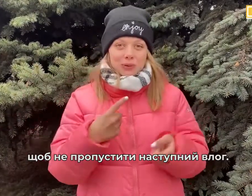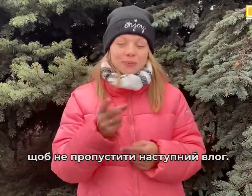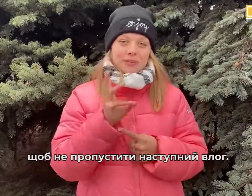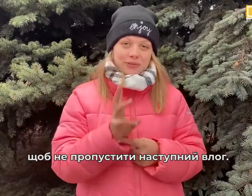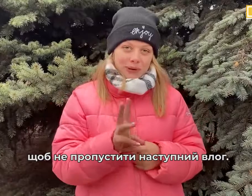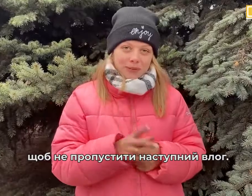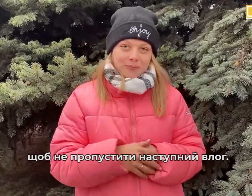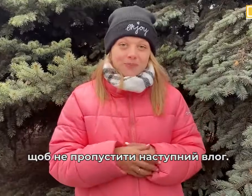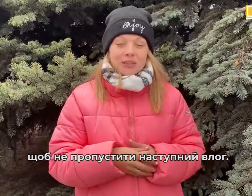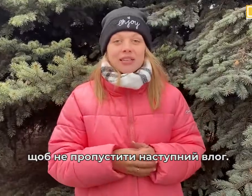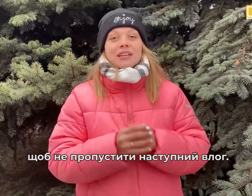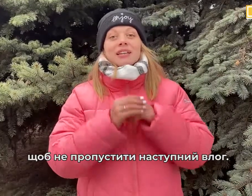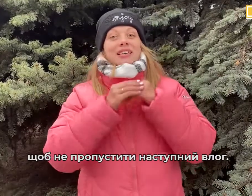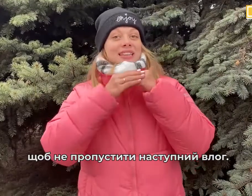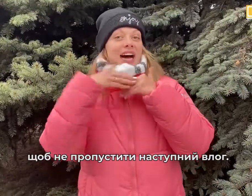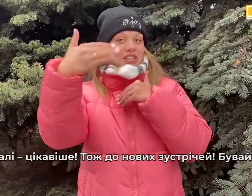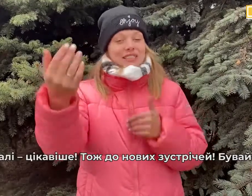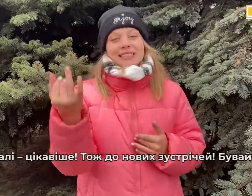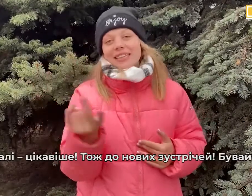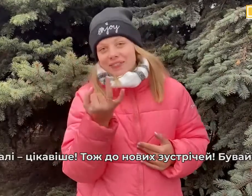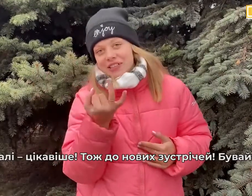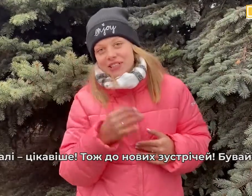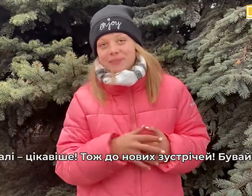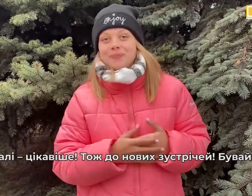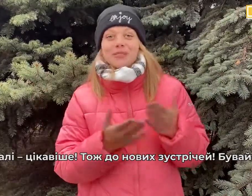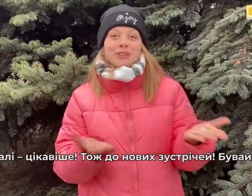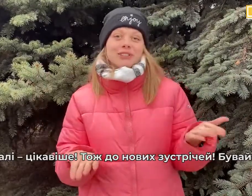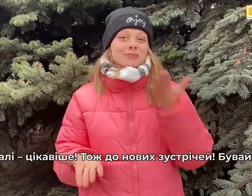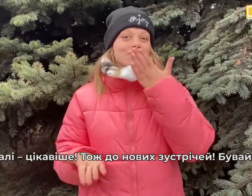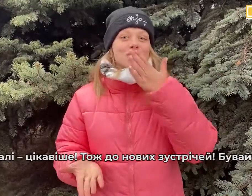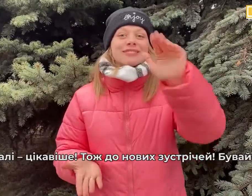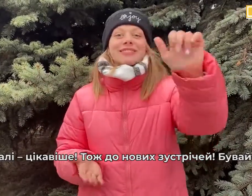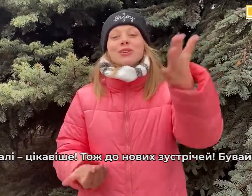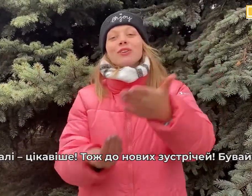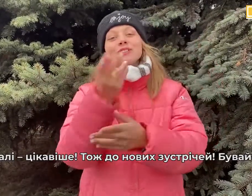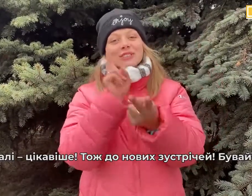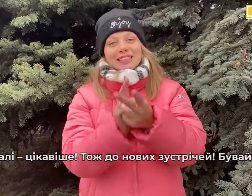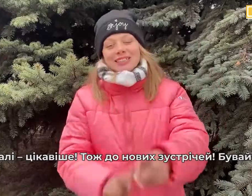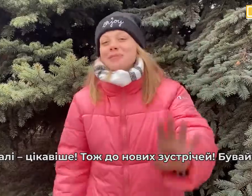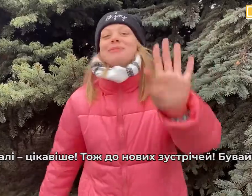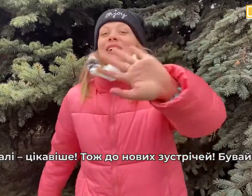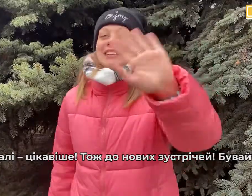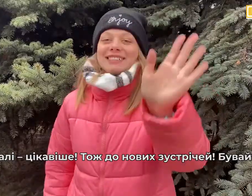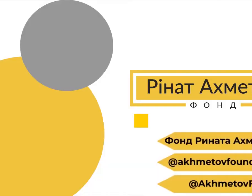наступний влог. Далі цікавіше. Тож, до нових зустрічей. Бувайте!